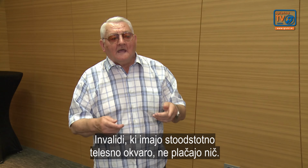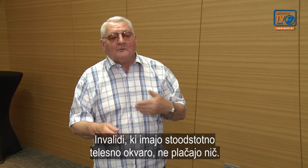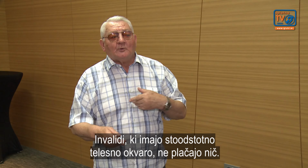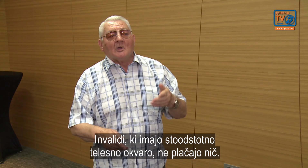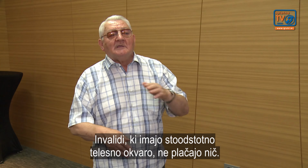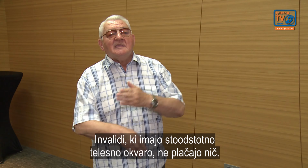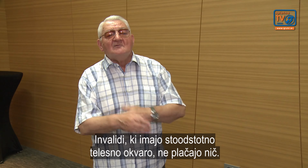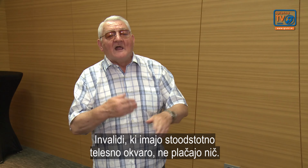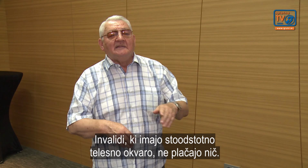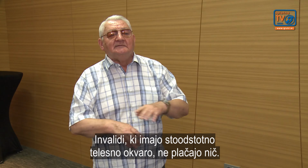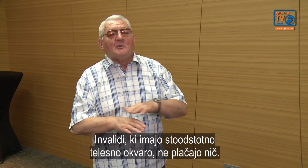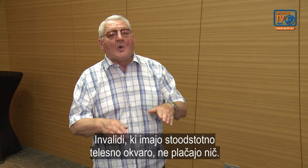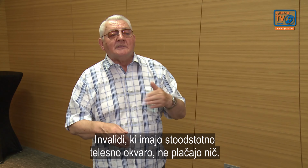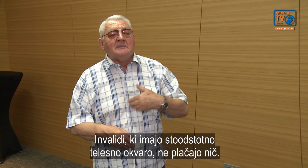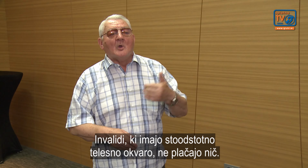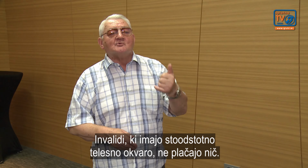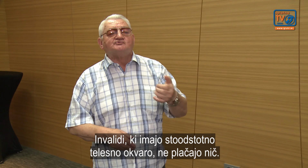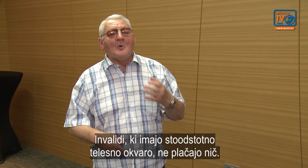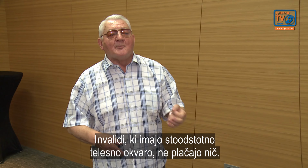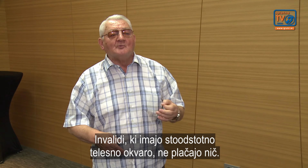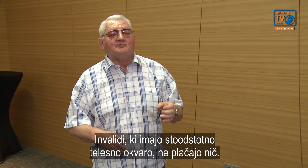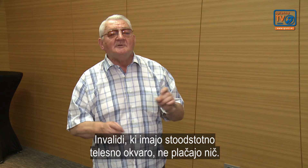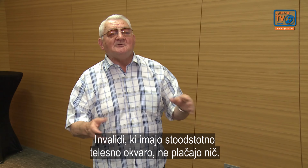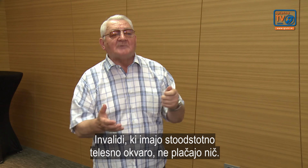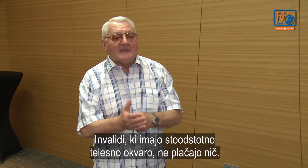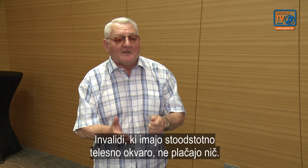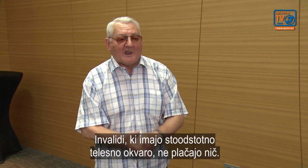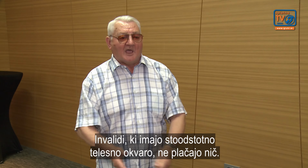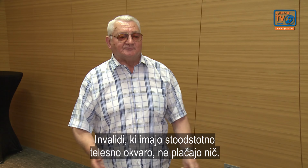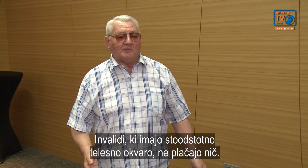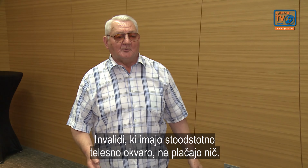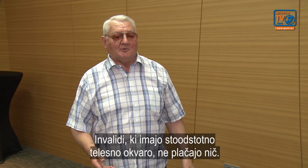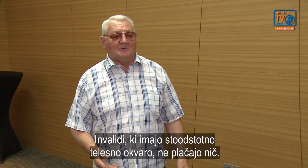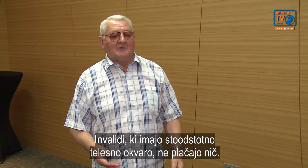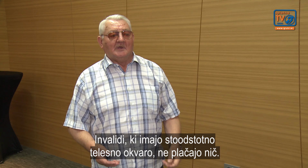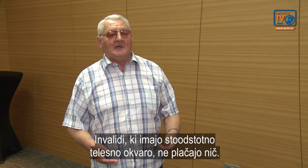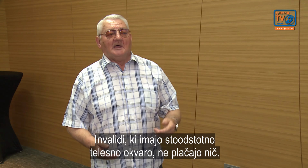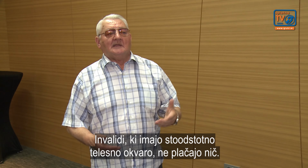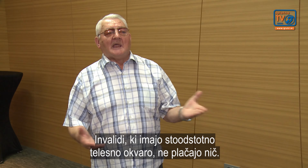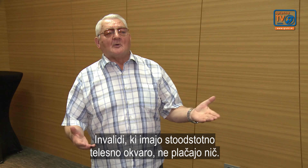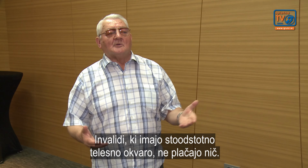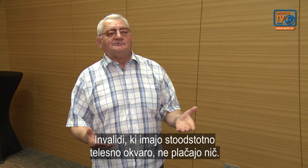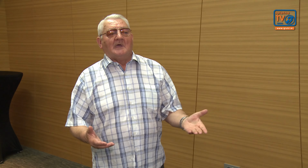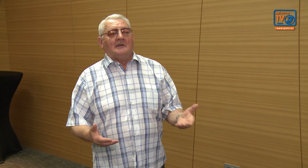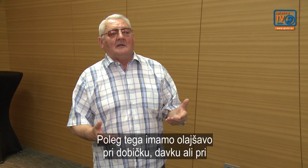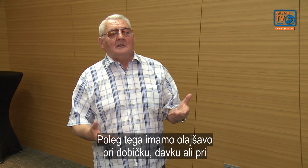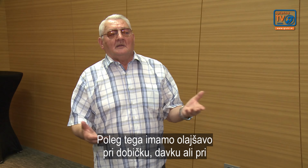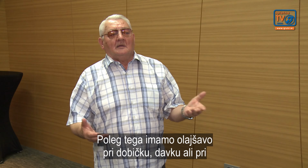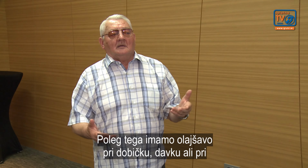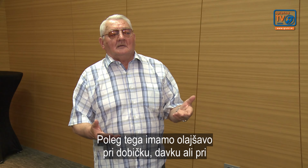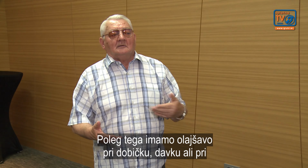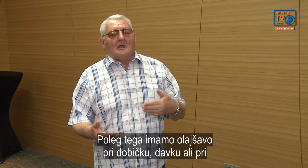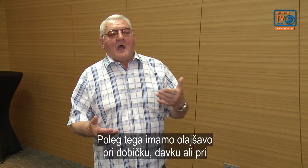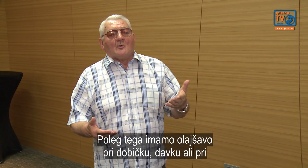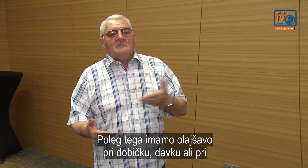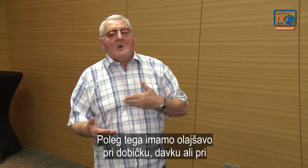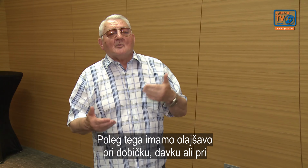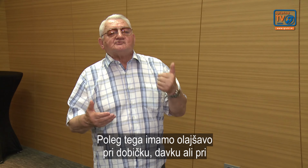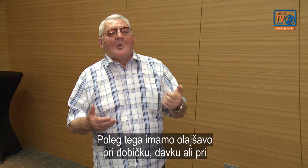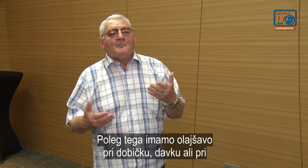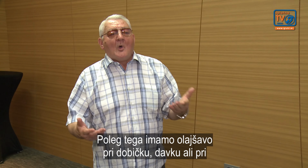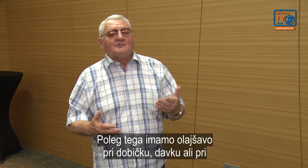Mjesečno. Dok invalidi koji imaju 100% ništa ne plaćaju. Tako da,